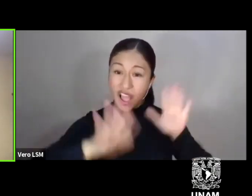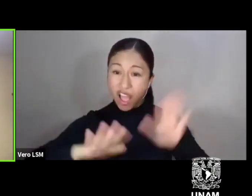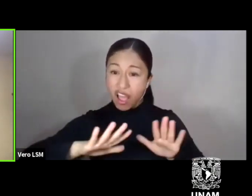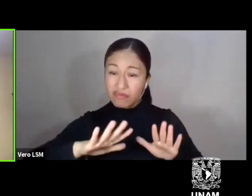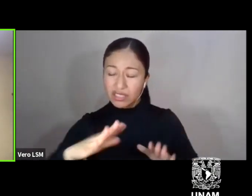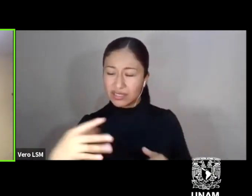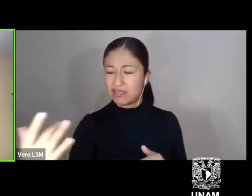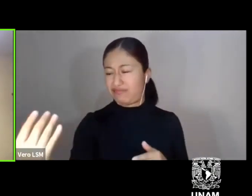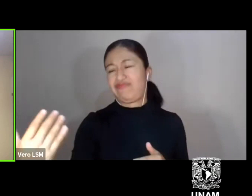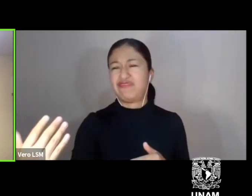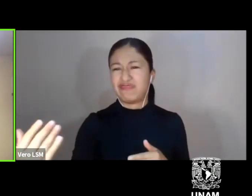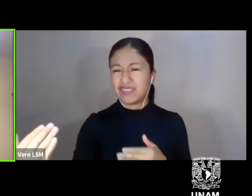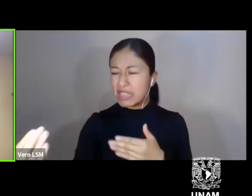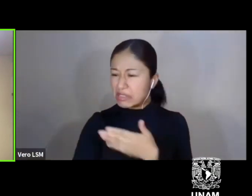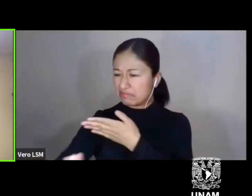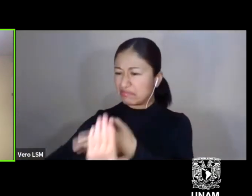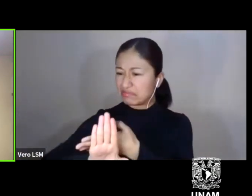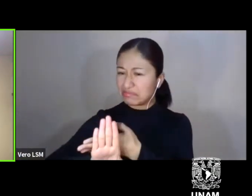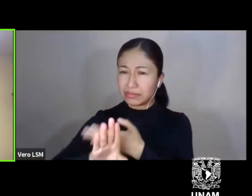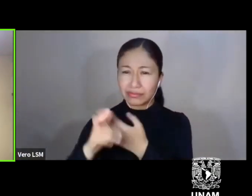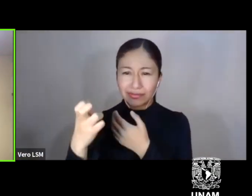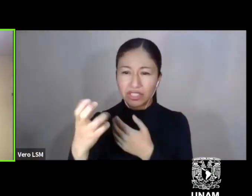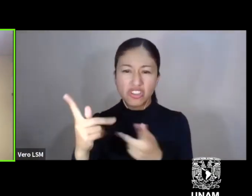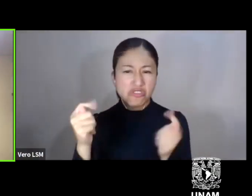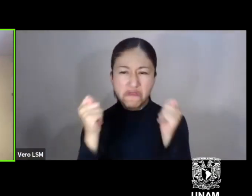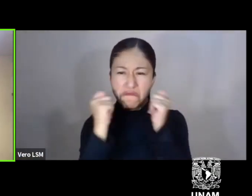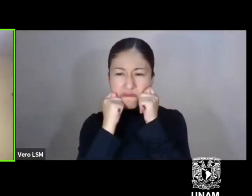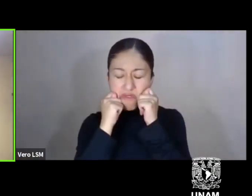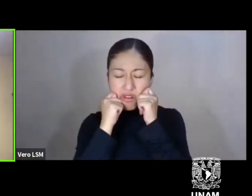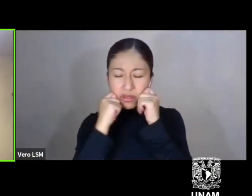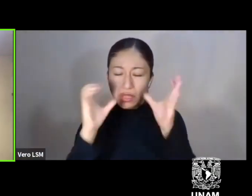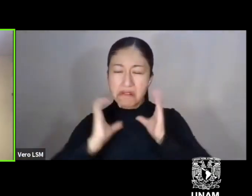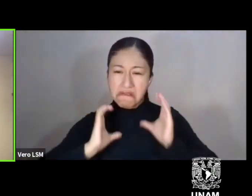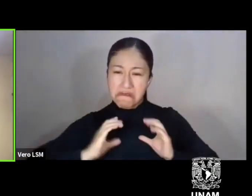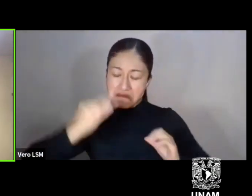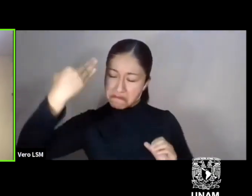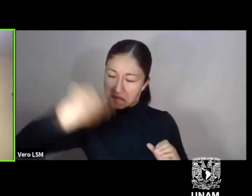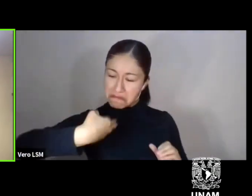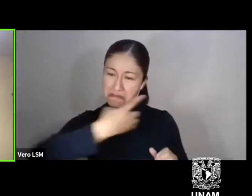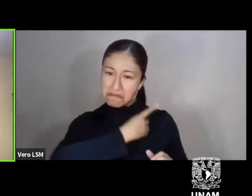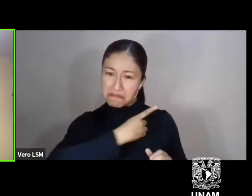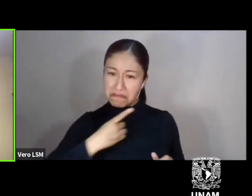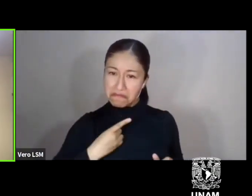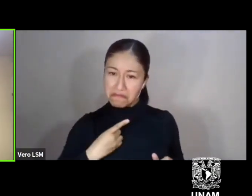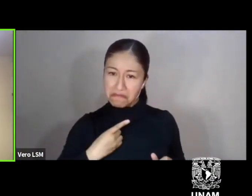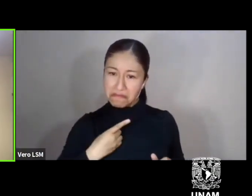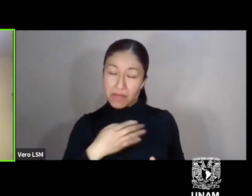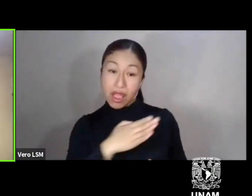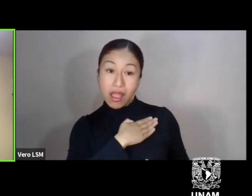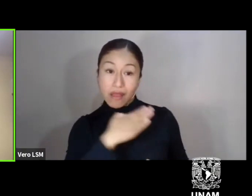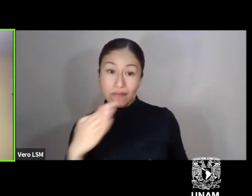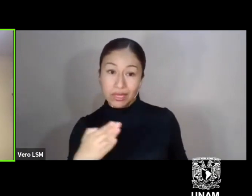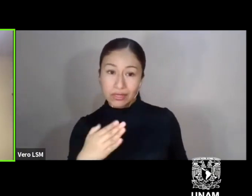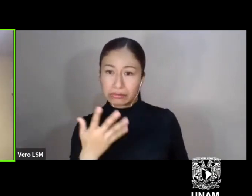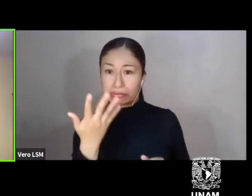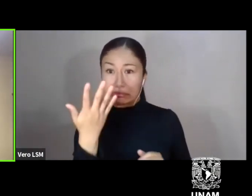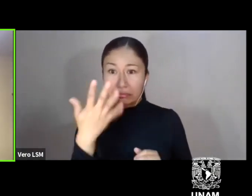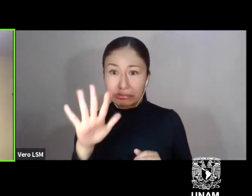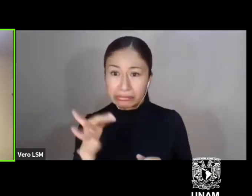formas. Y bueno, con eso termino la presentación, no tardé 10 minutos más.